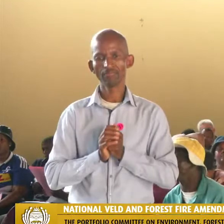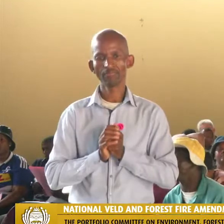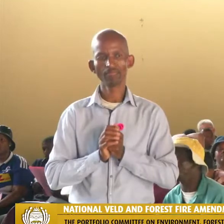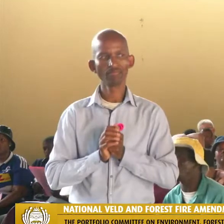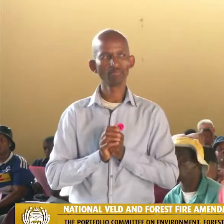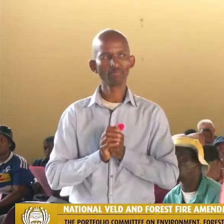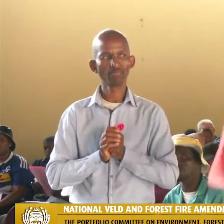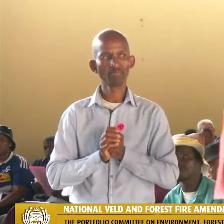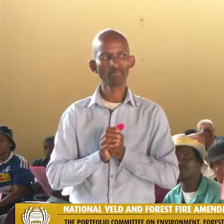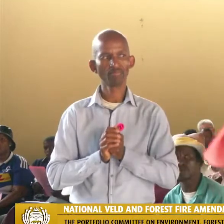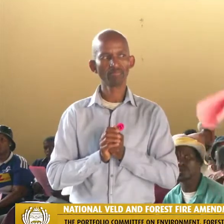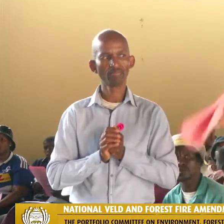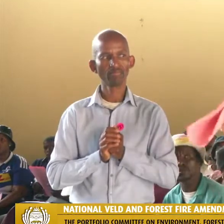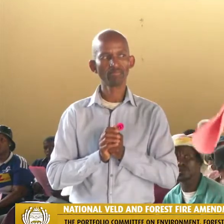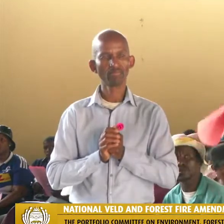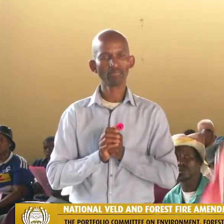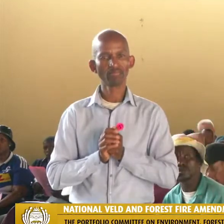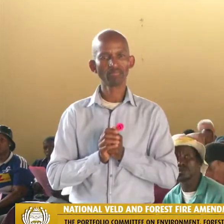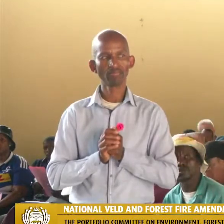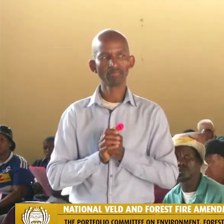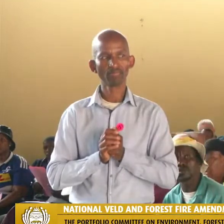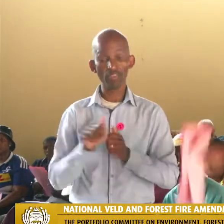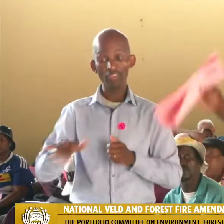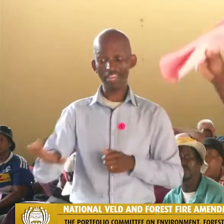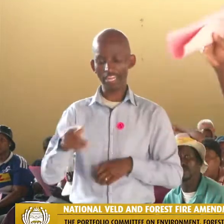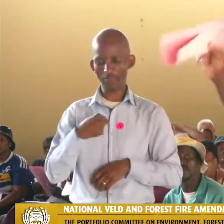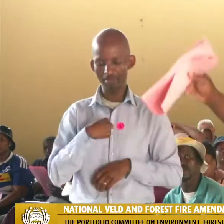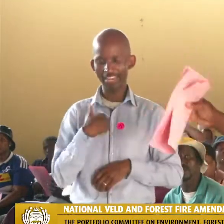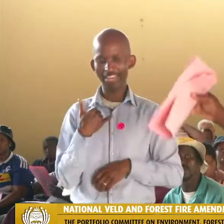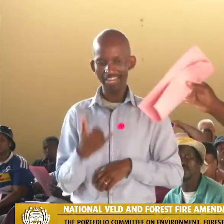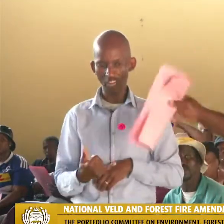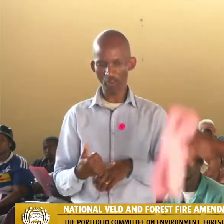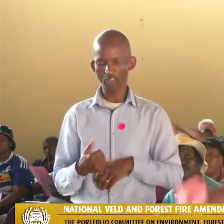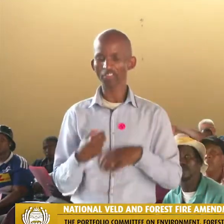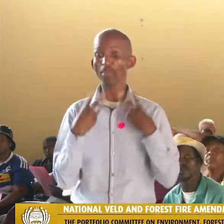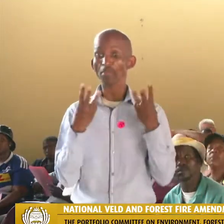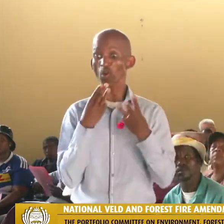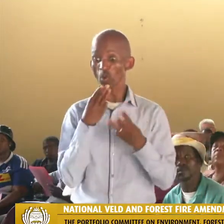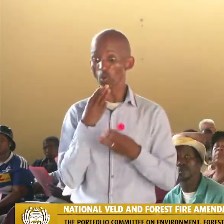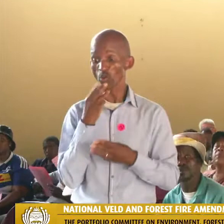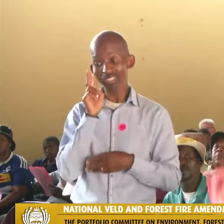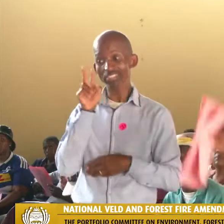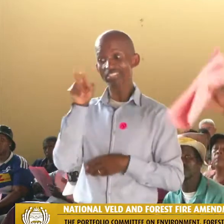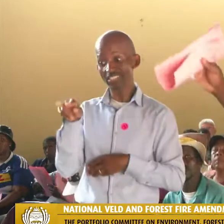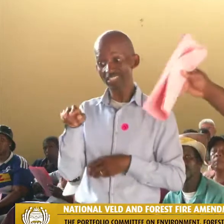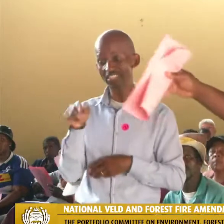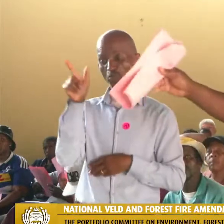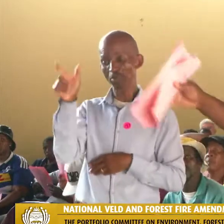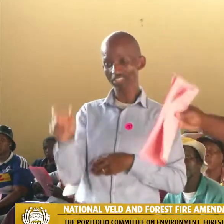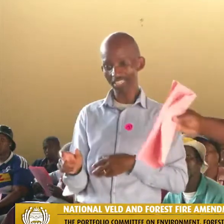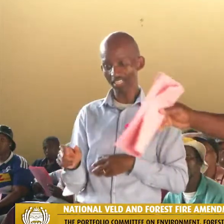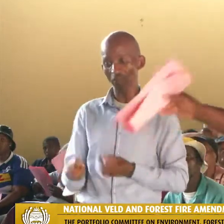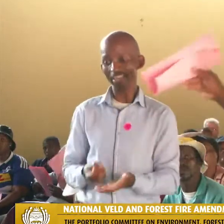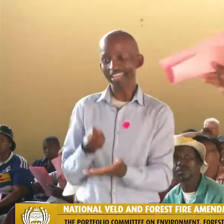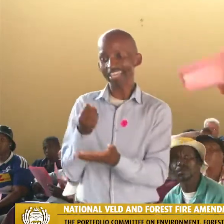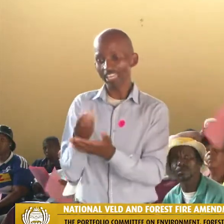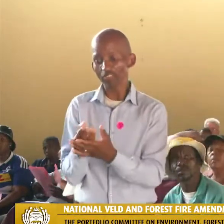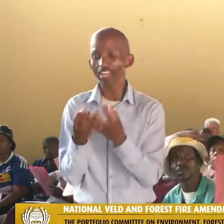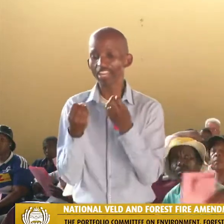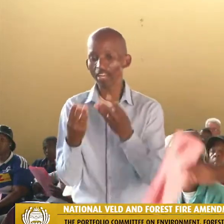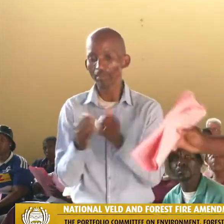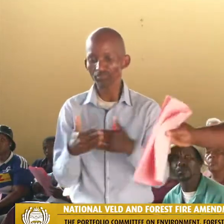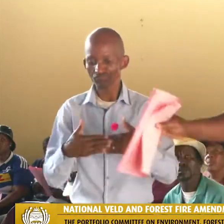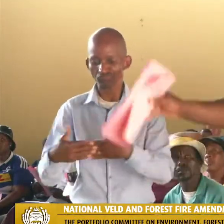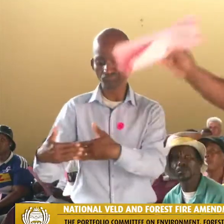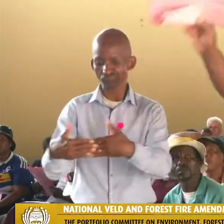zamazamas. Ubethe intaka ezimbili ke litye linye apha. Uba ngaba babona ozamazama umuntu unikeza iradius yakhe uzagada ukusuka